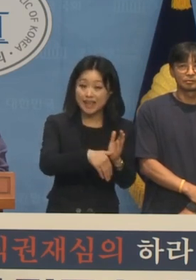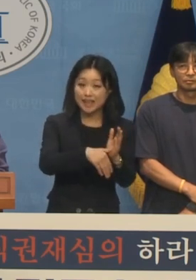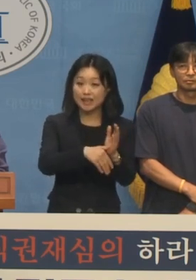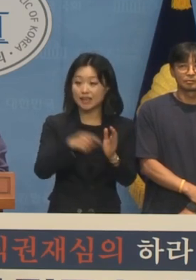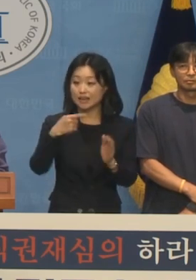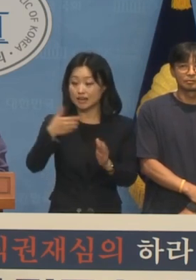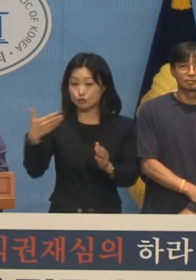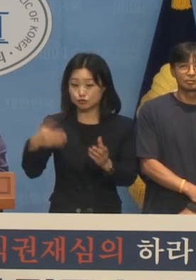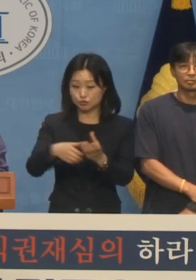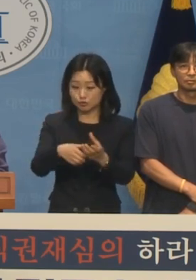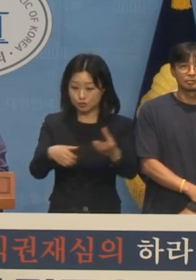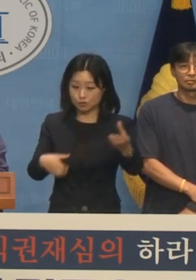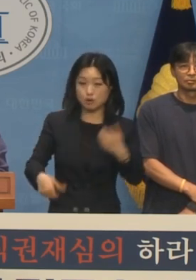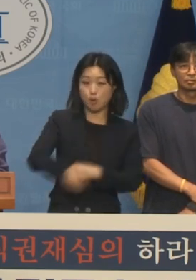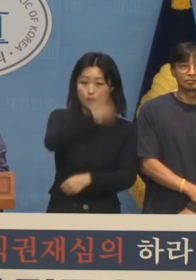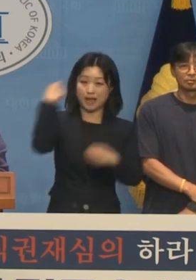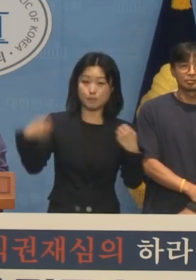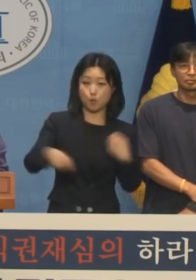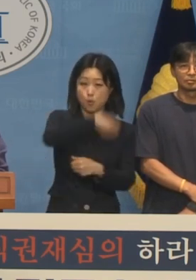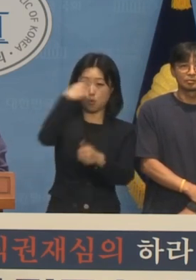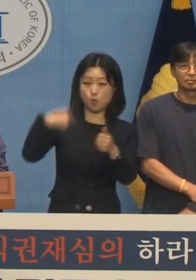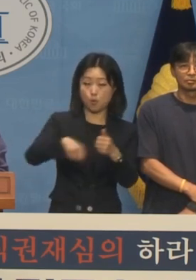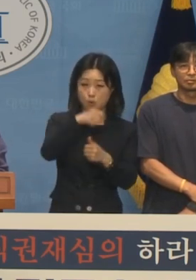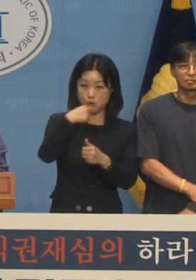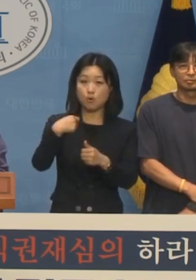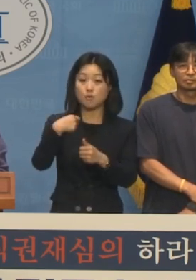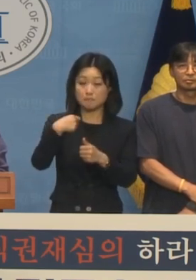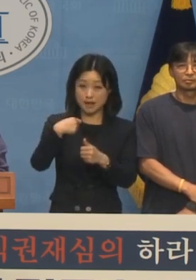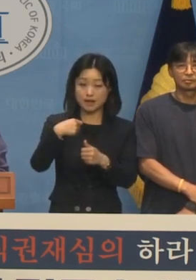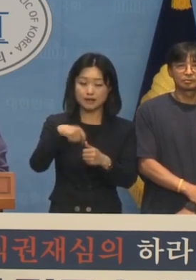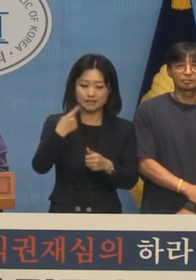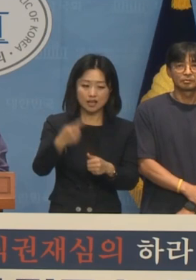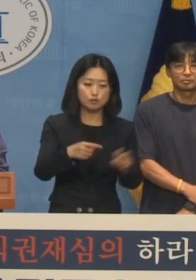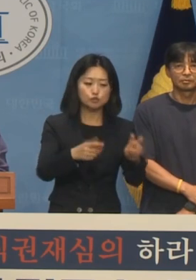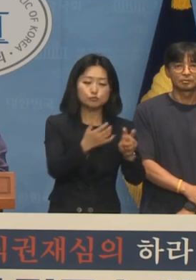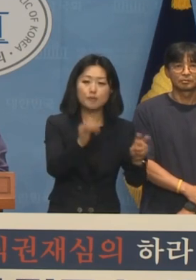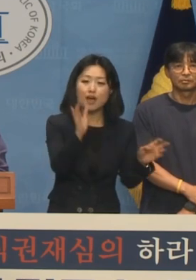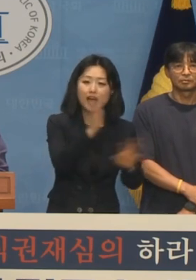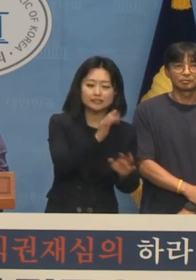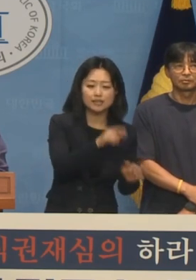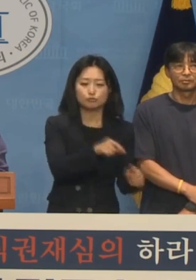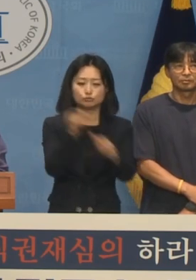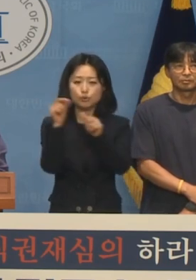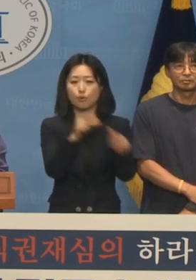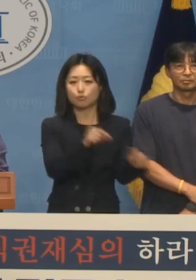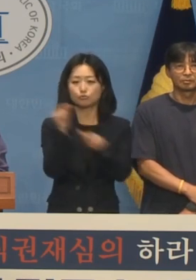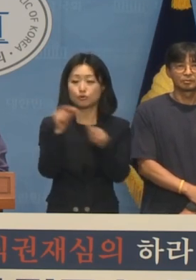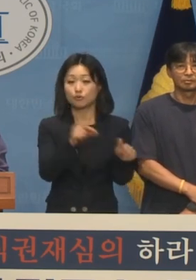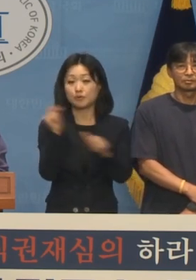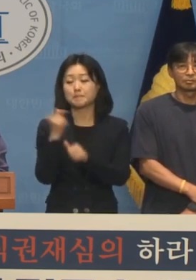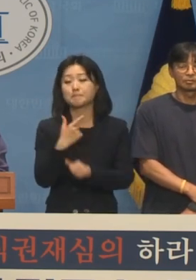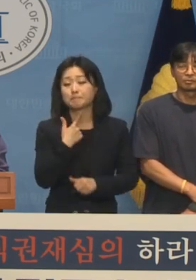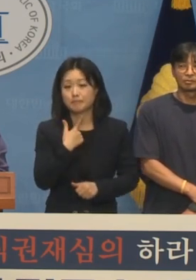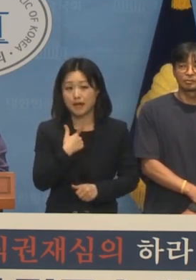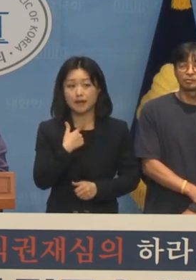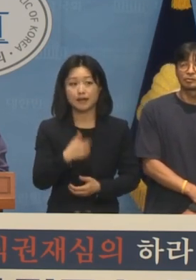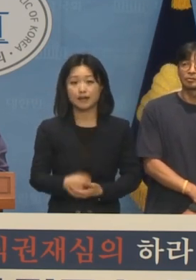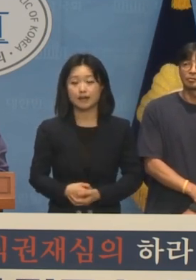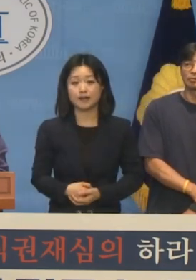소방 호스를 몸에 감고 20명이 넘는 학생들을 구조했던 분입니다.